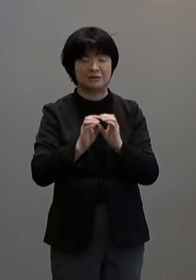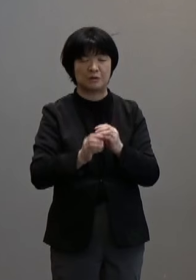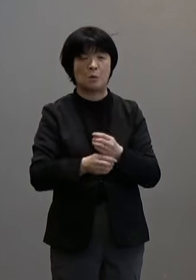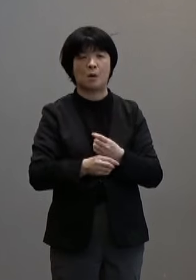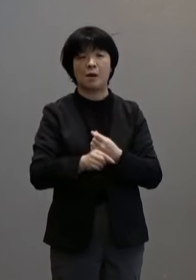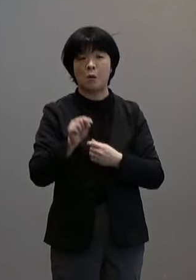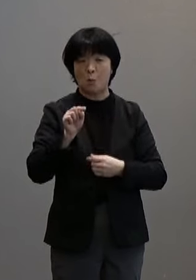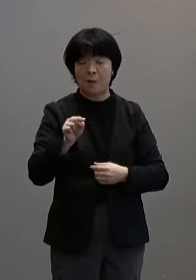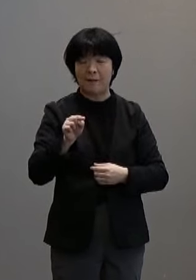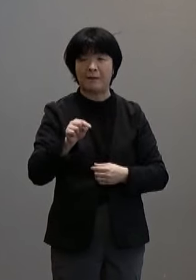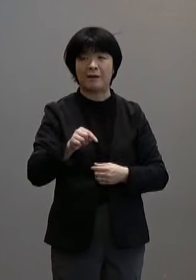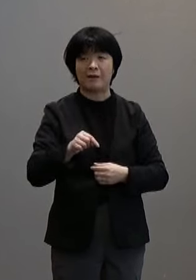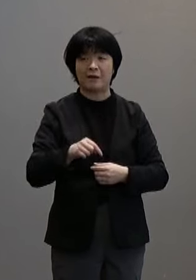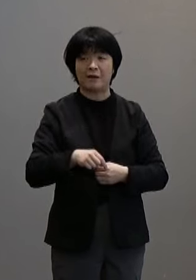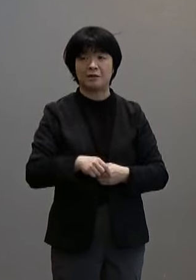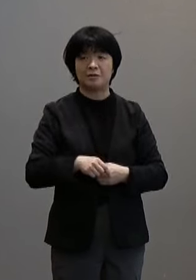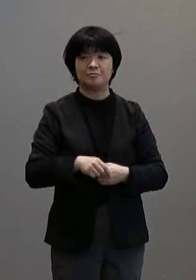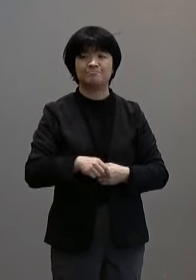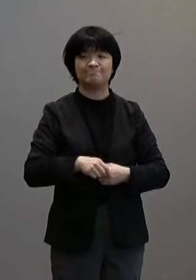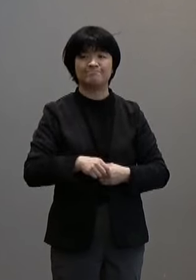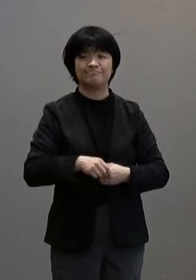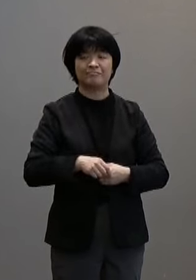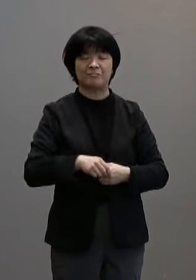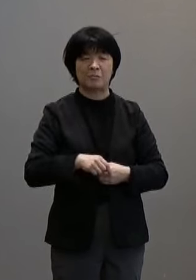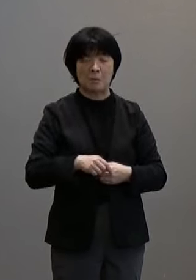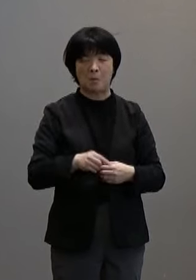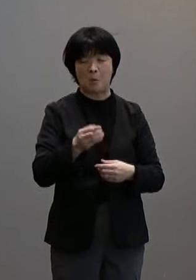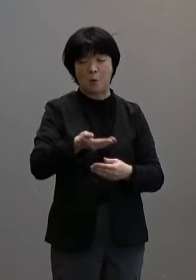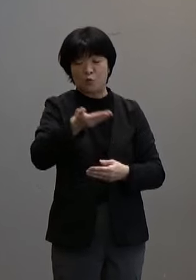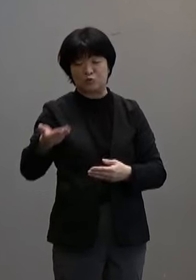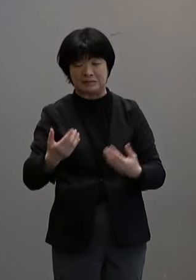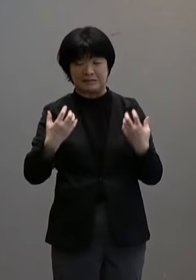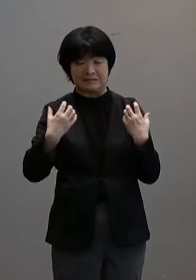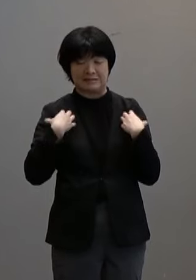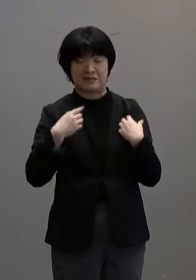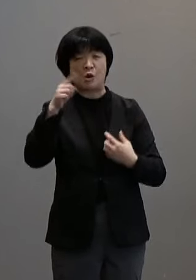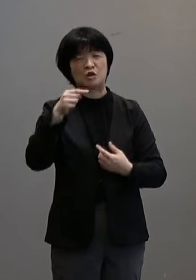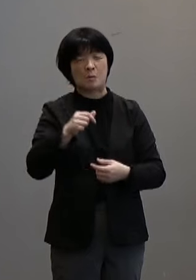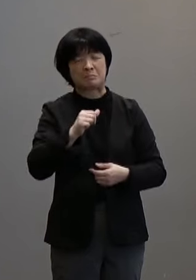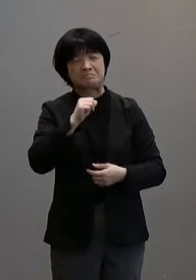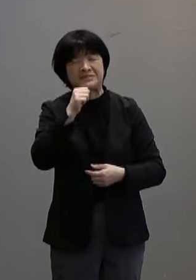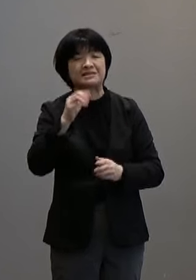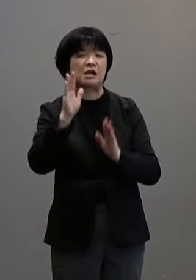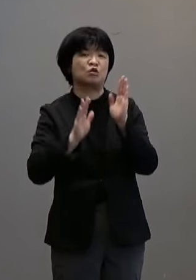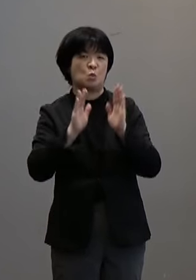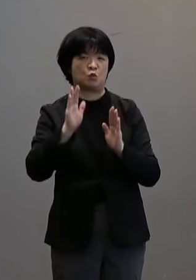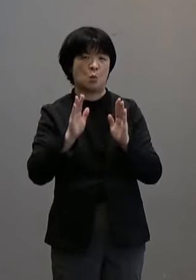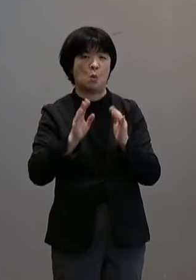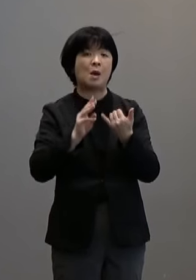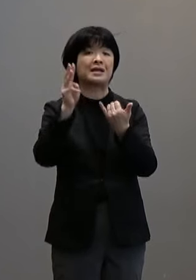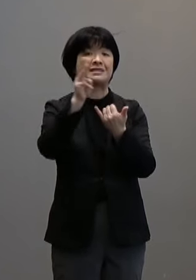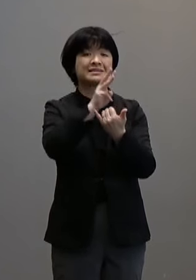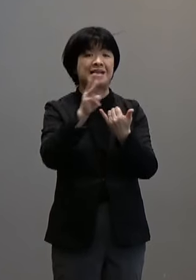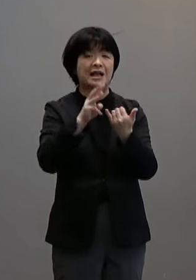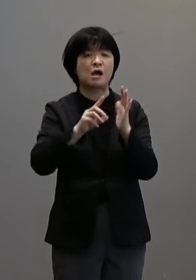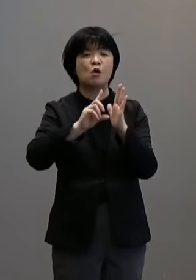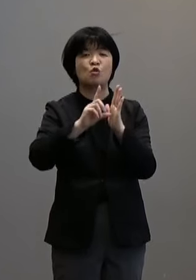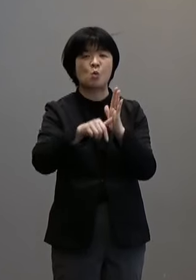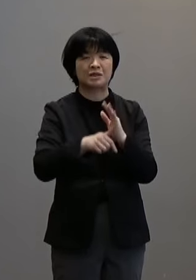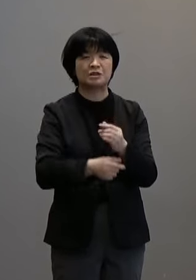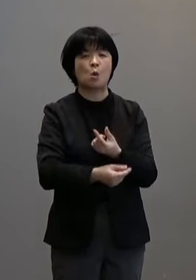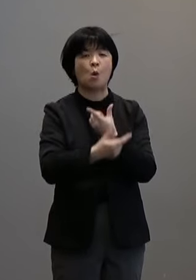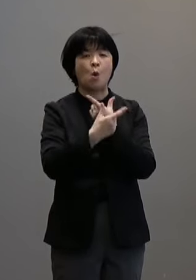が野草を育っていくために売り上げが少なくなっている中で、やはり災害時の共助という点において